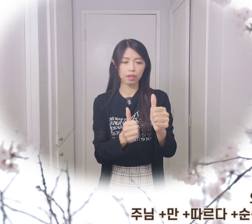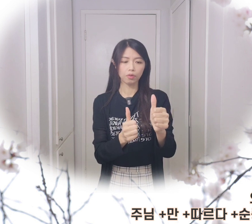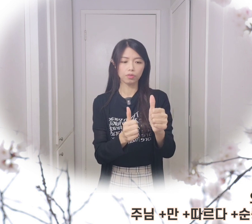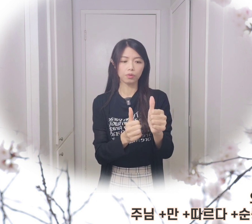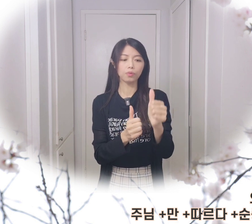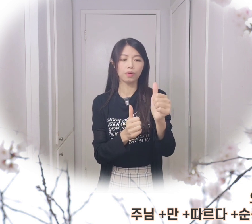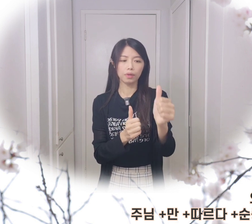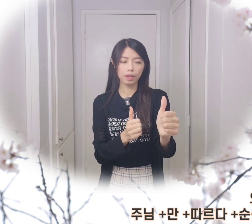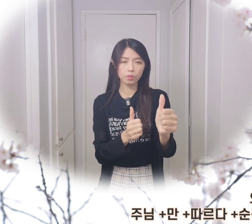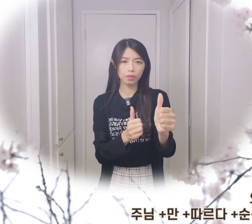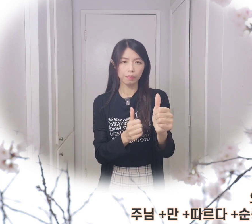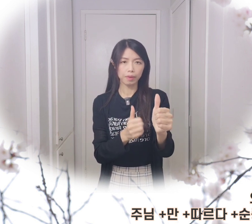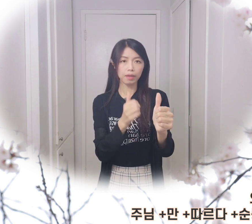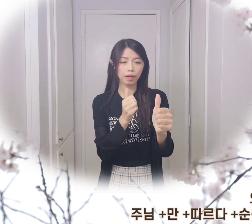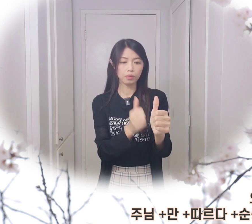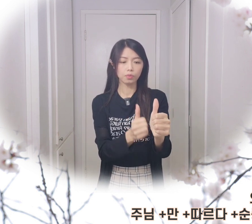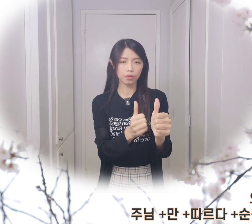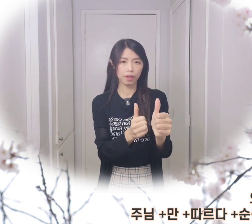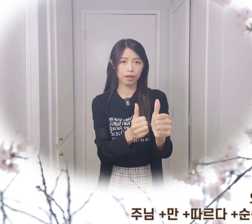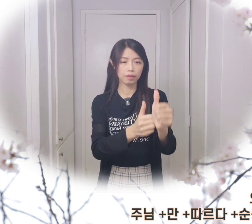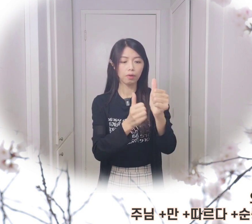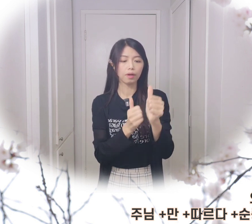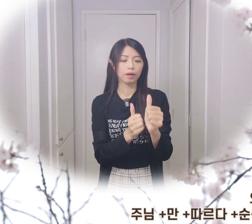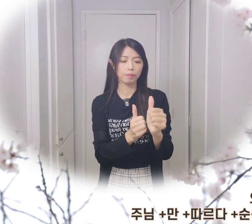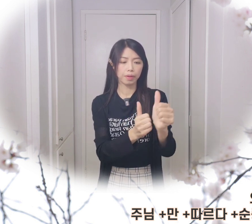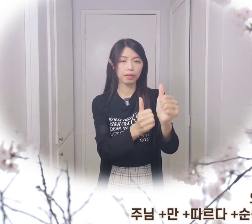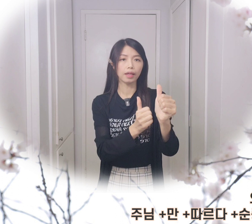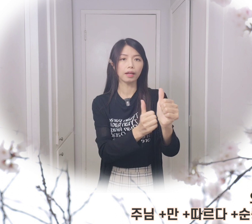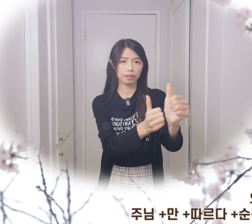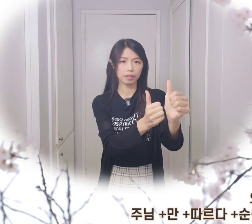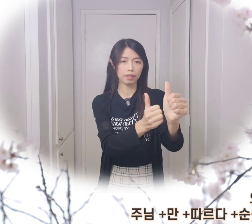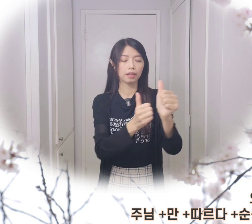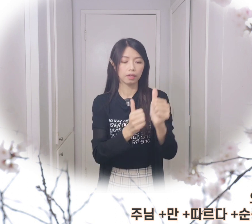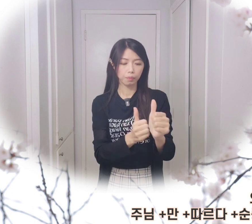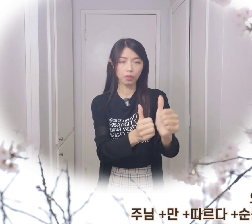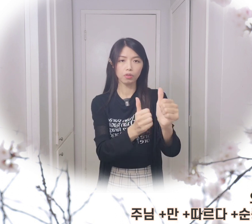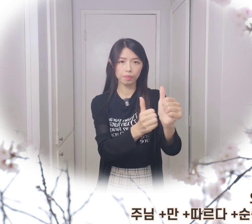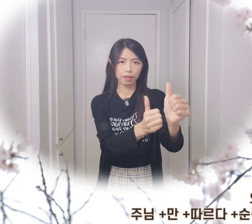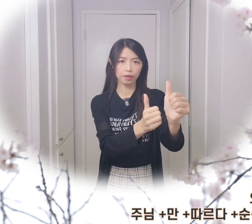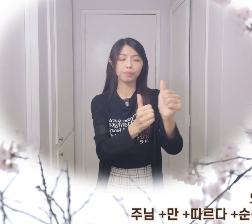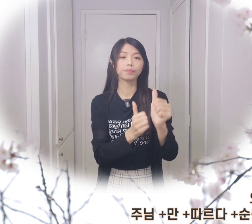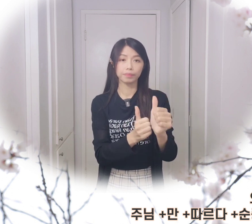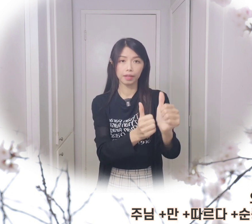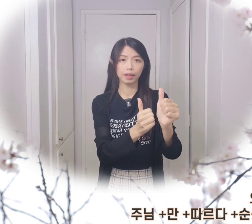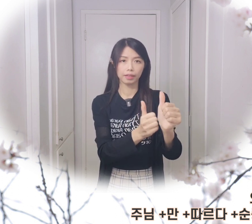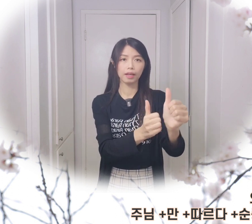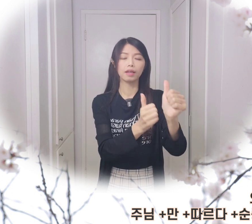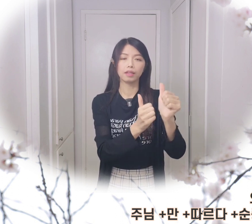이렇게 세워주시고 한 손은 앞에 한 손은 뒤에 해서 앞에 따라가듯이 이렇게 표현해 주시면 돼요.